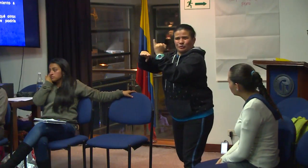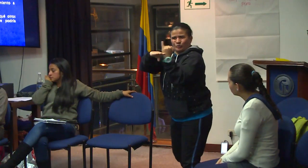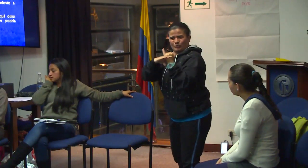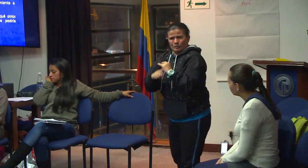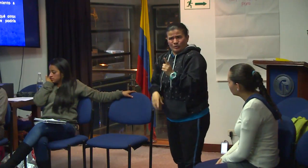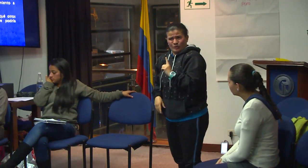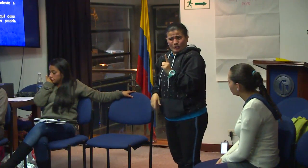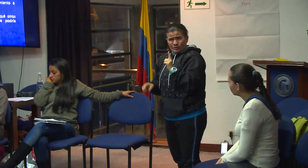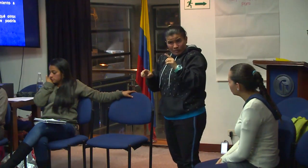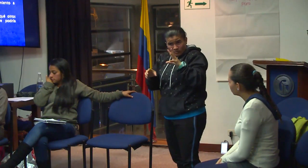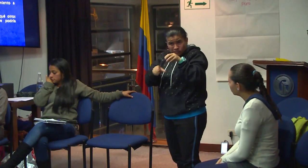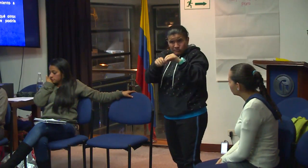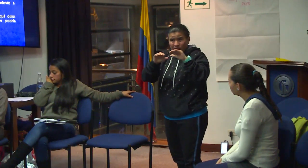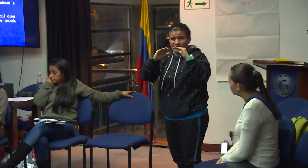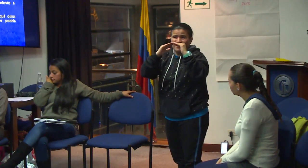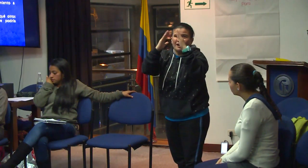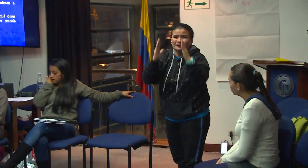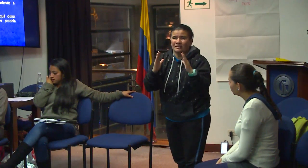aprendizaje significativo.